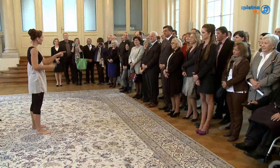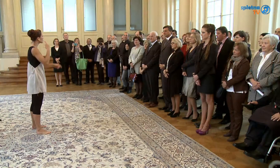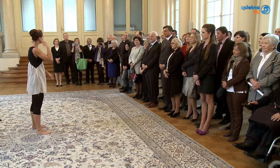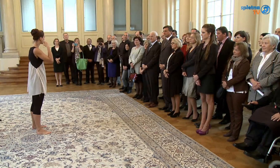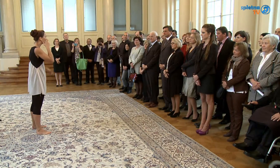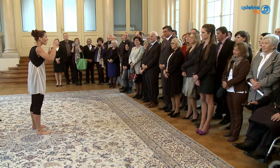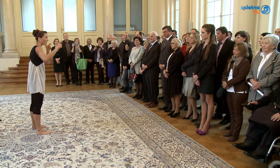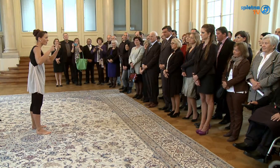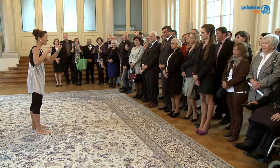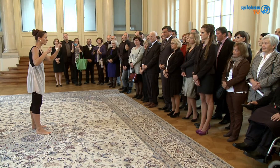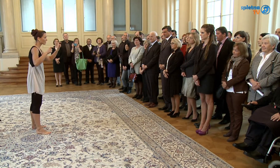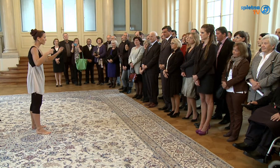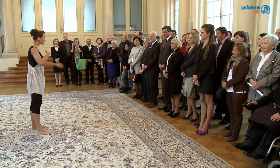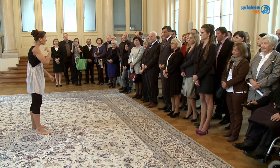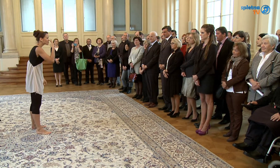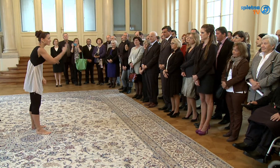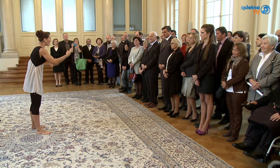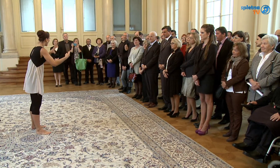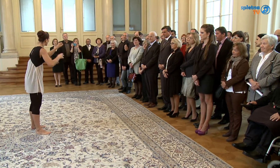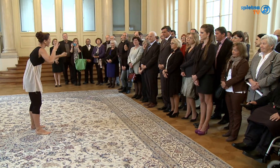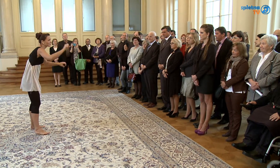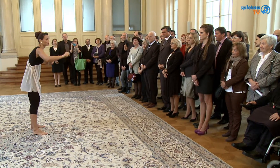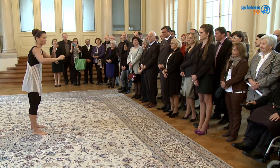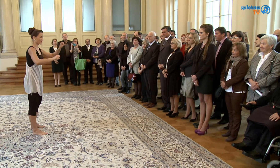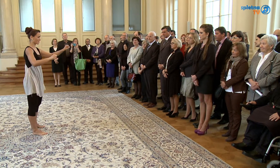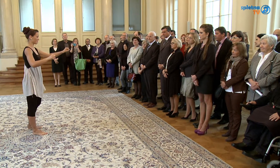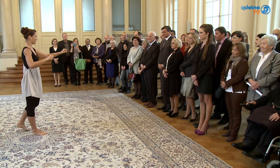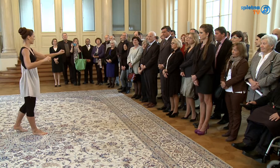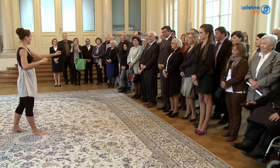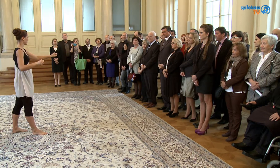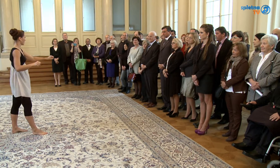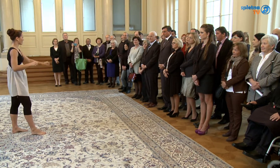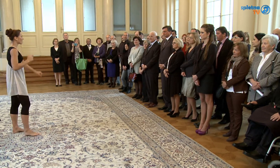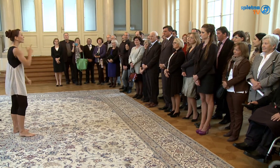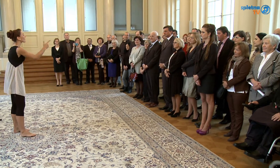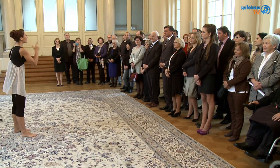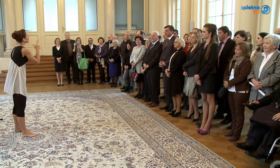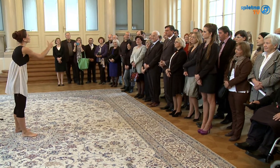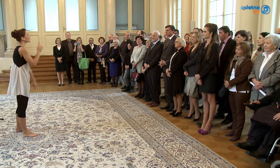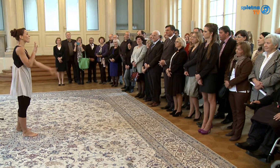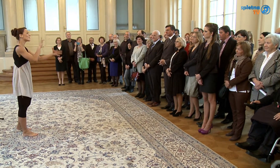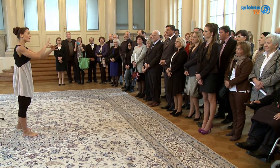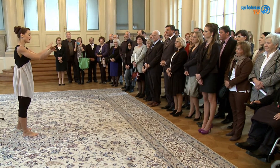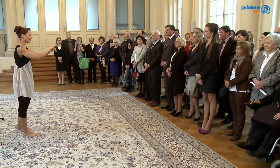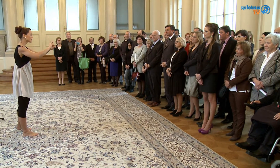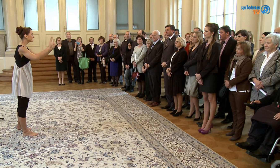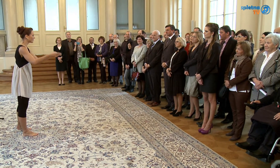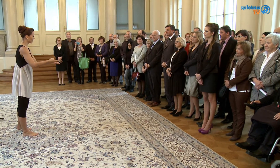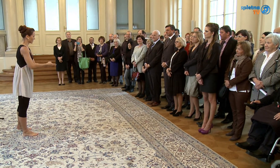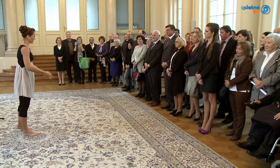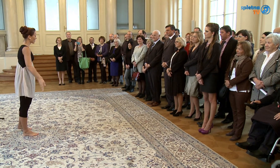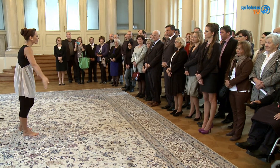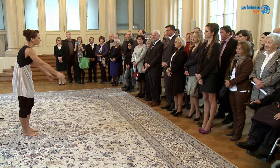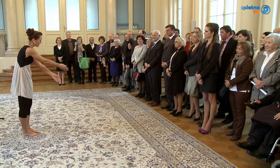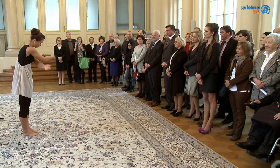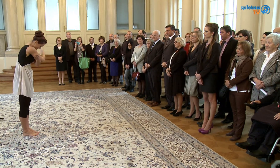Včasih ti slišiš zvok in jaz vidim ga in takrat naj v svet